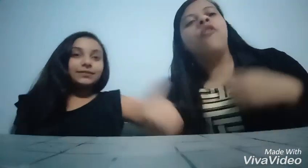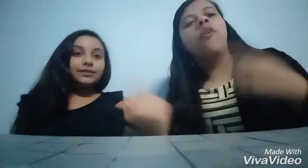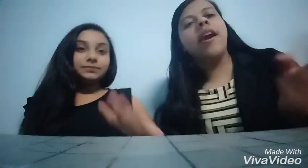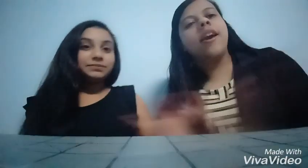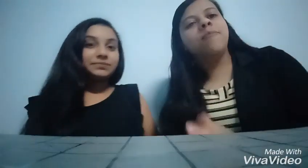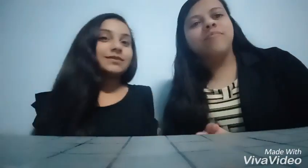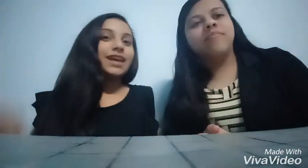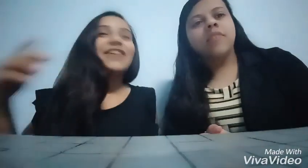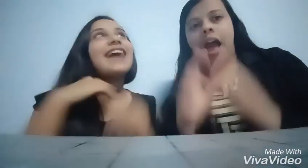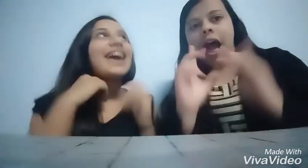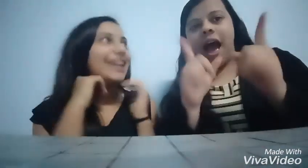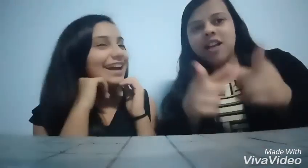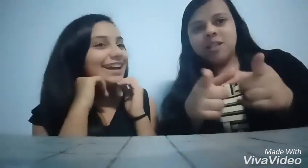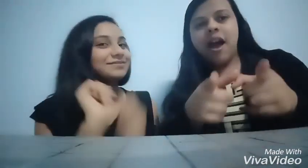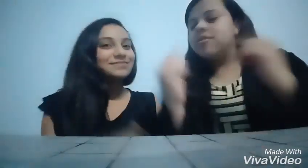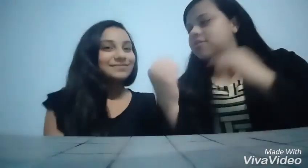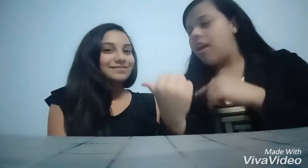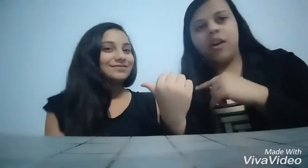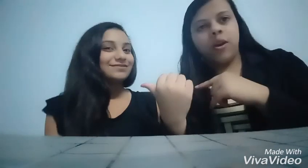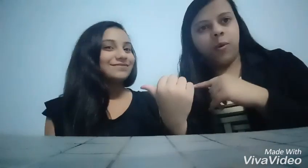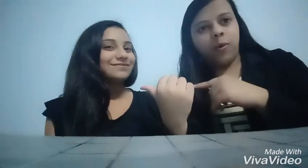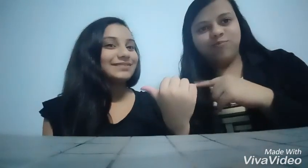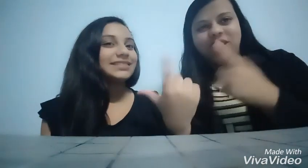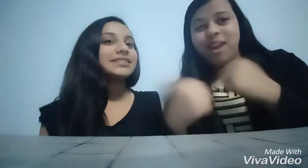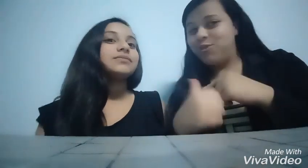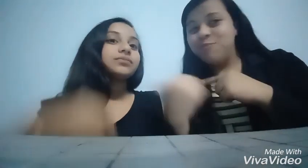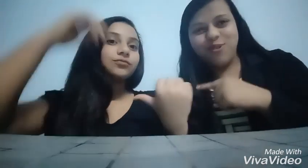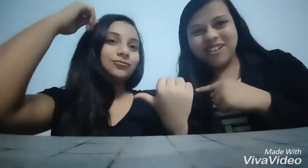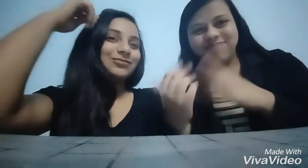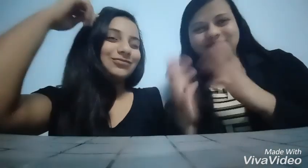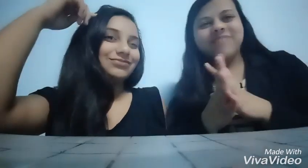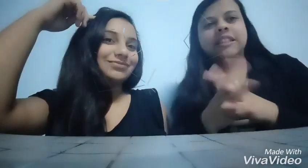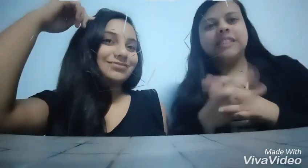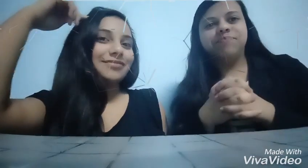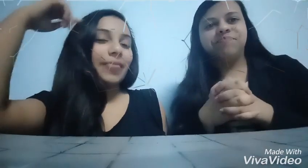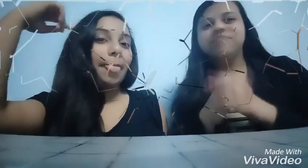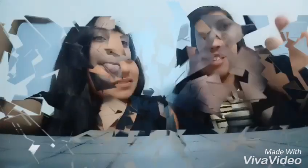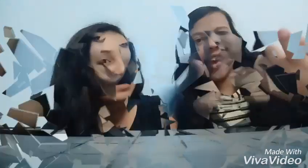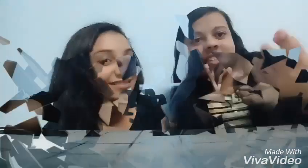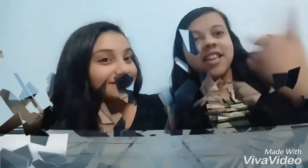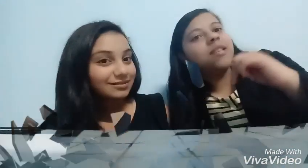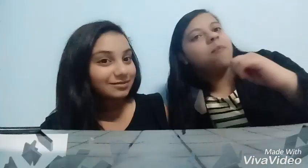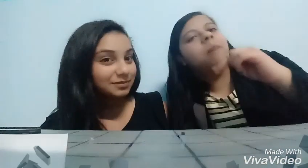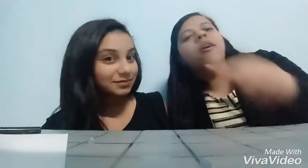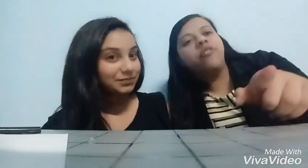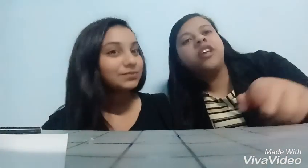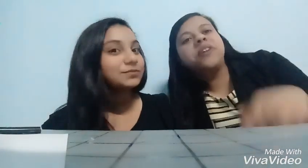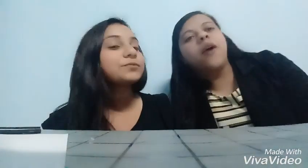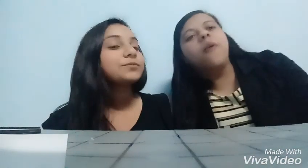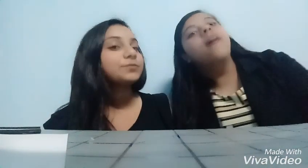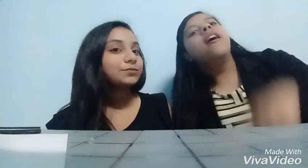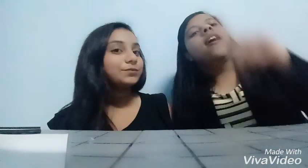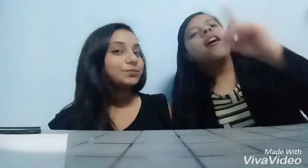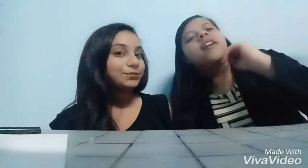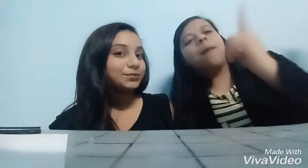Foi. Eu ganhei, né? As palavras e ela ganhou. Ela é muito boa. Esse é o meu primeiro vídeo, então na próxima